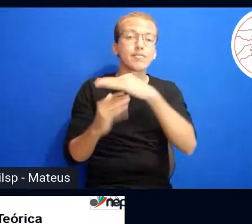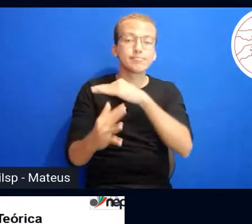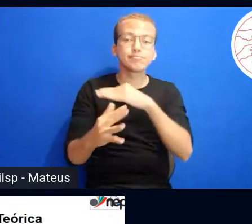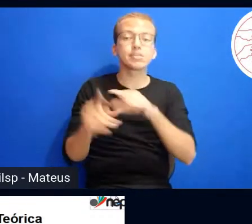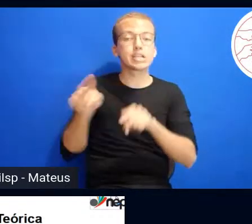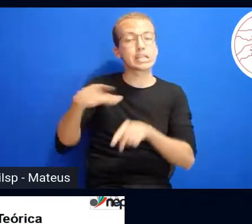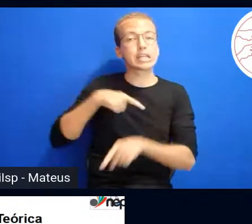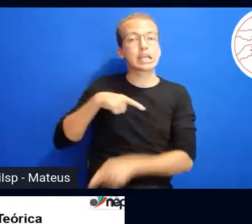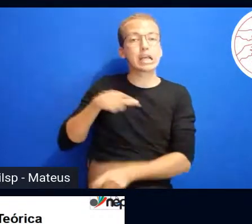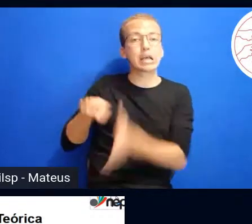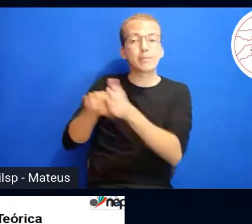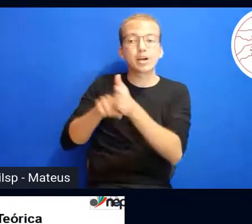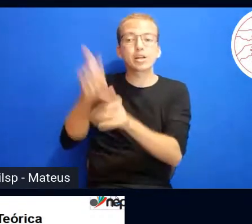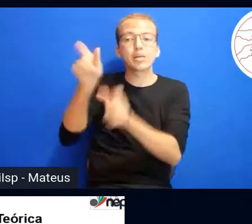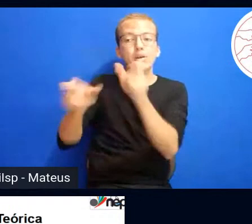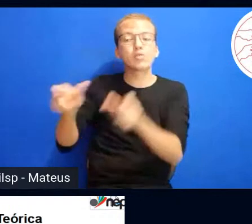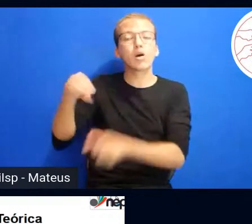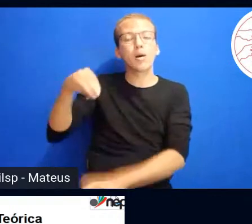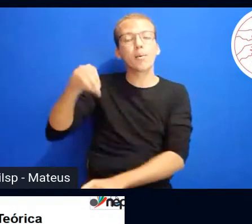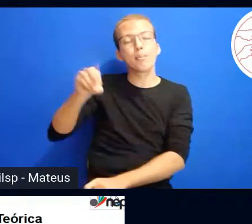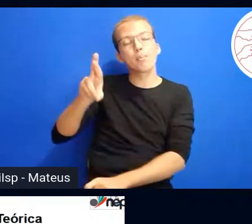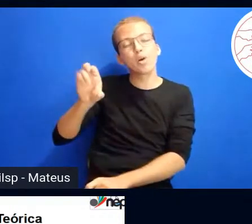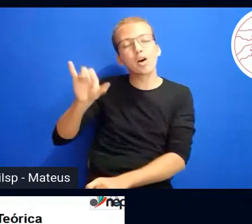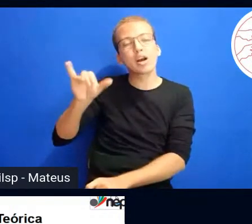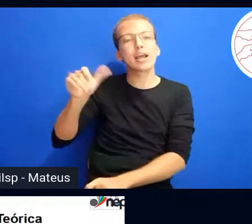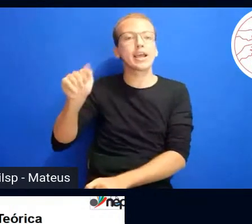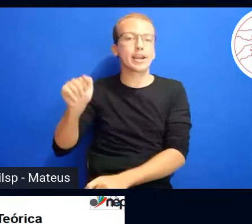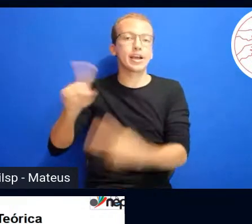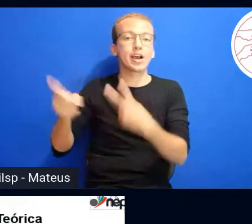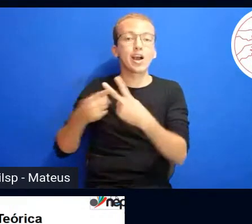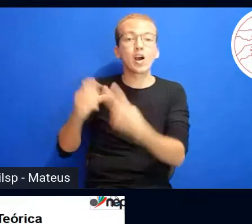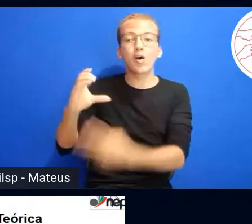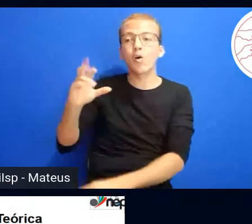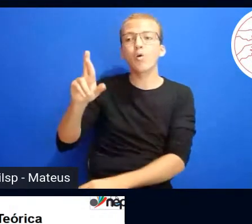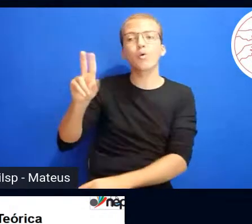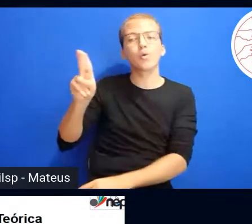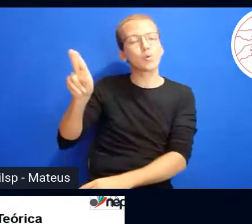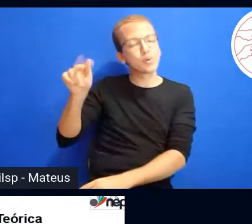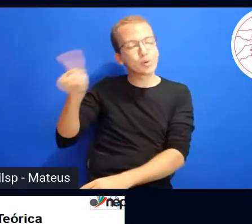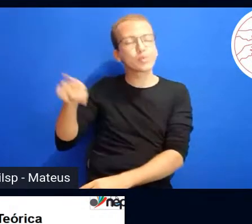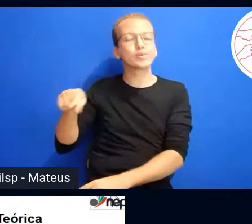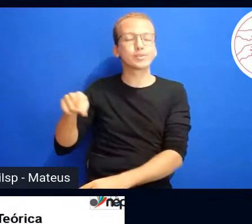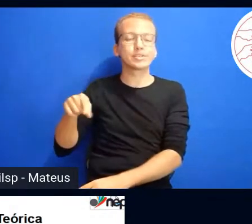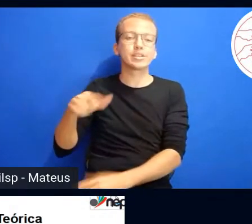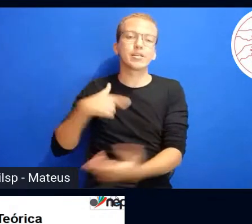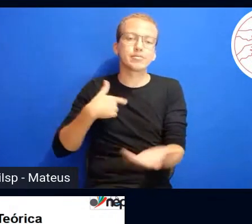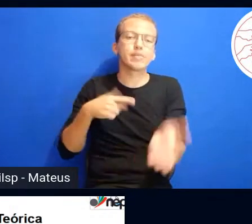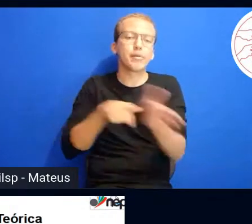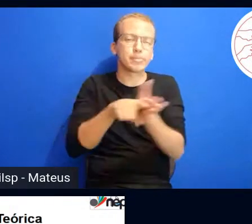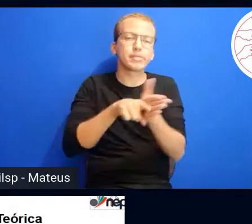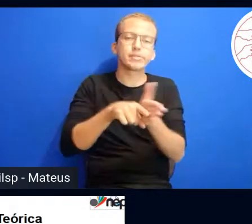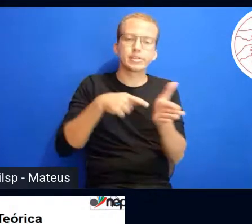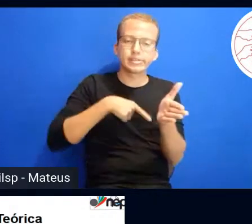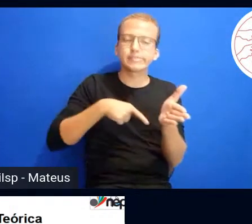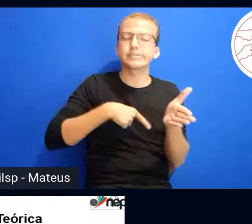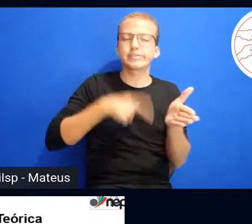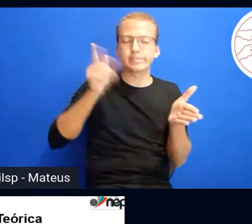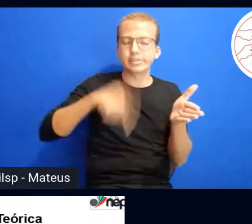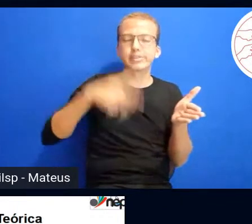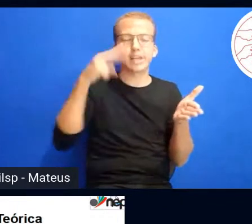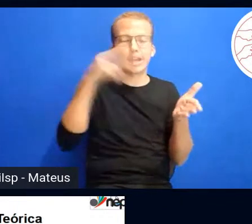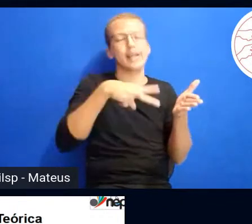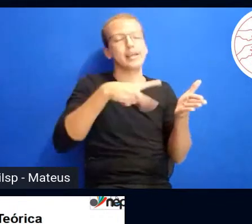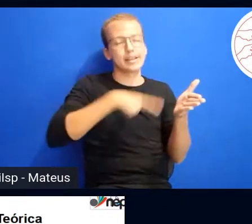Rizental, Cruz, entre outros, né? Conforme vocês poderão eh identificar aí na leitura desse